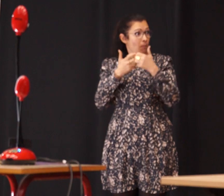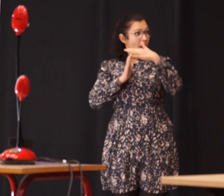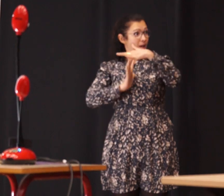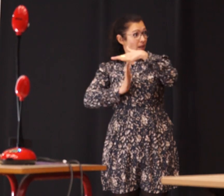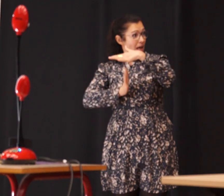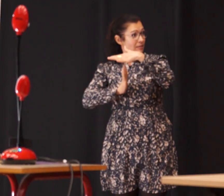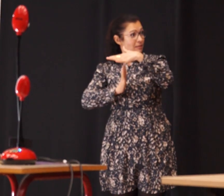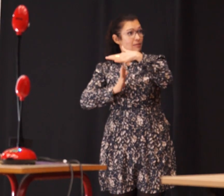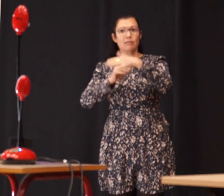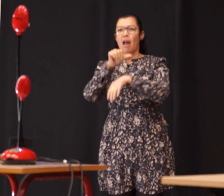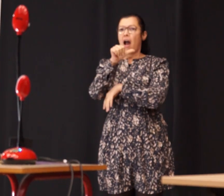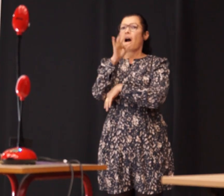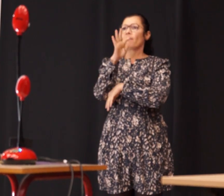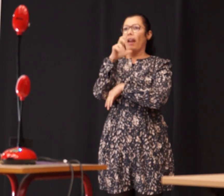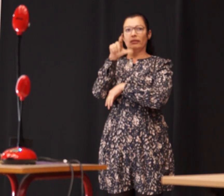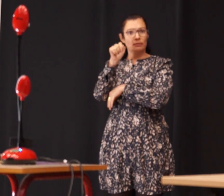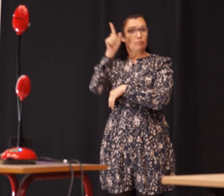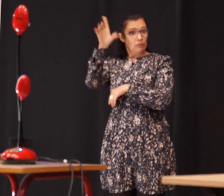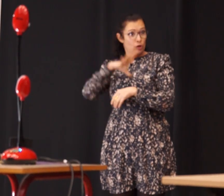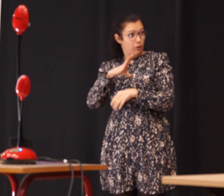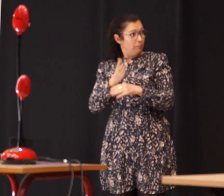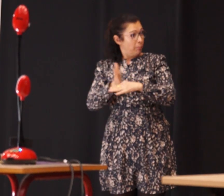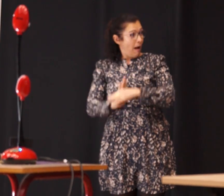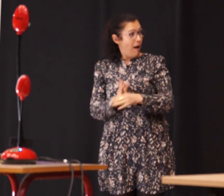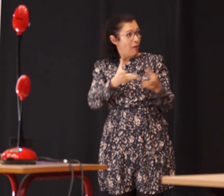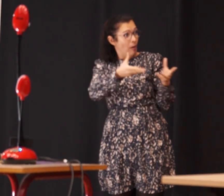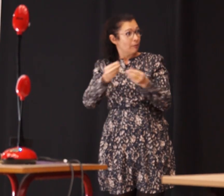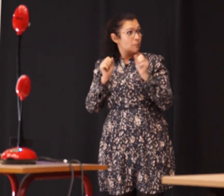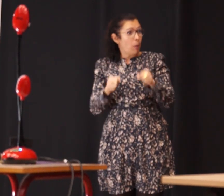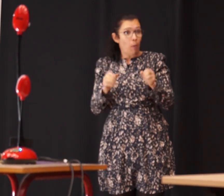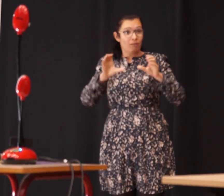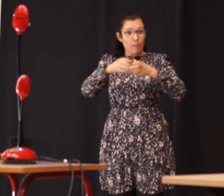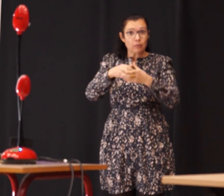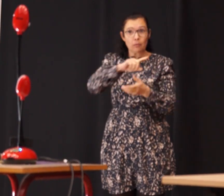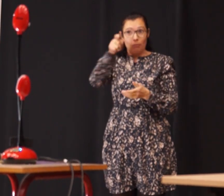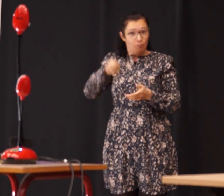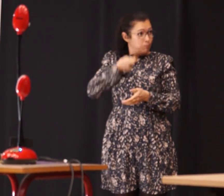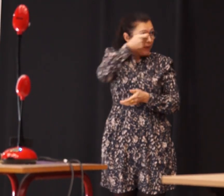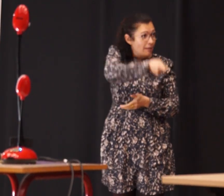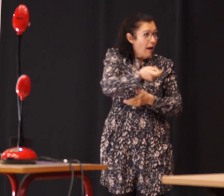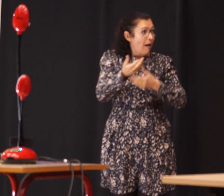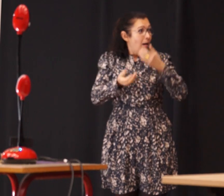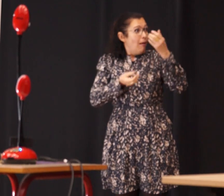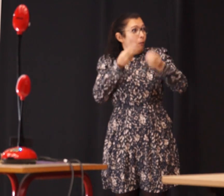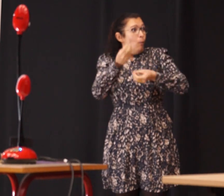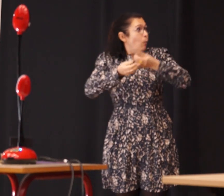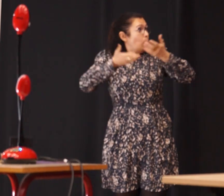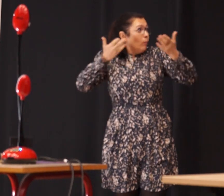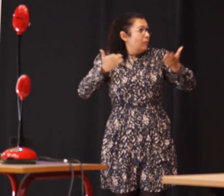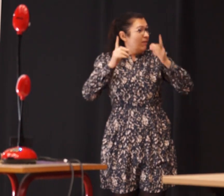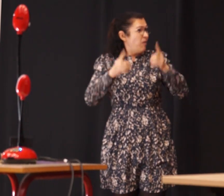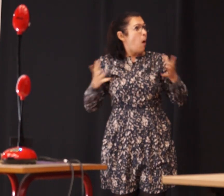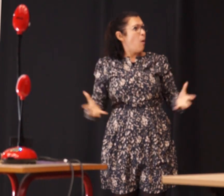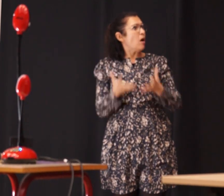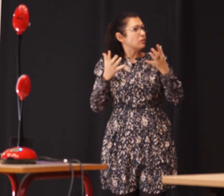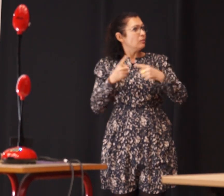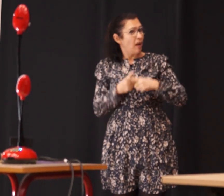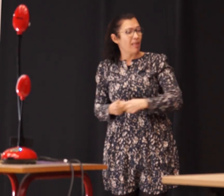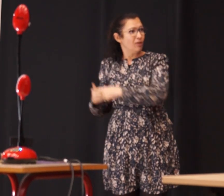faire et de refaire le monde. La FLS, on est vraiment prêt à tout vous offrir et vous